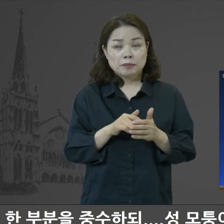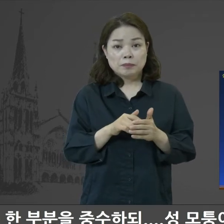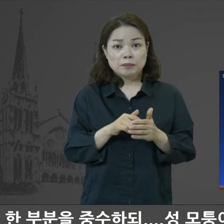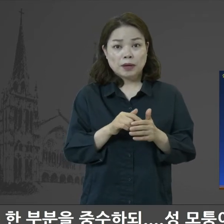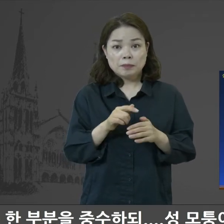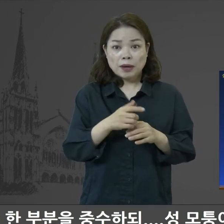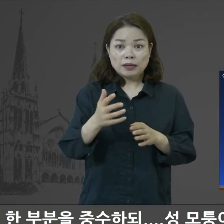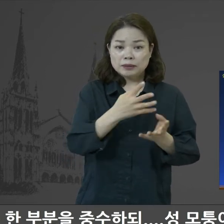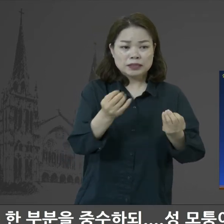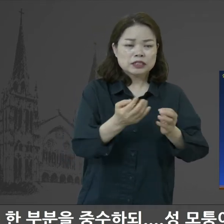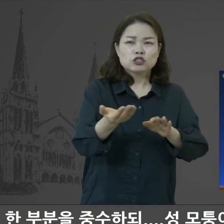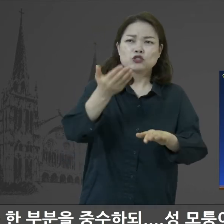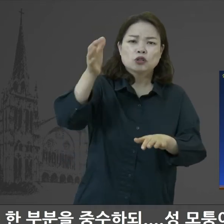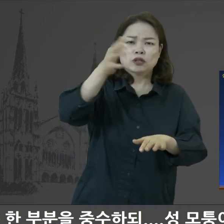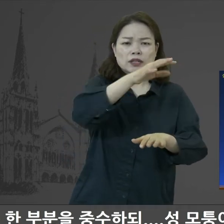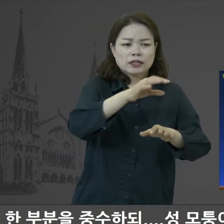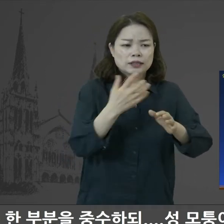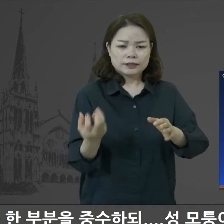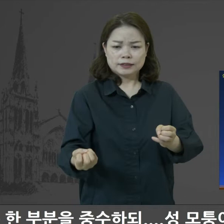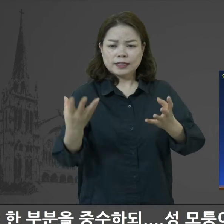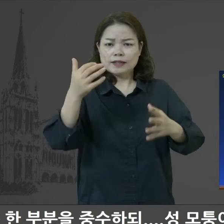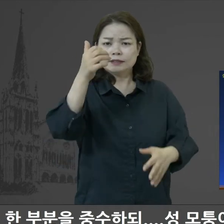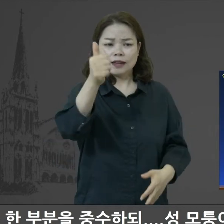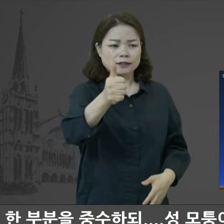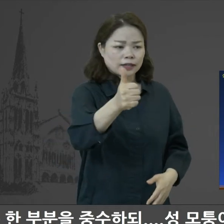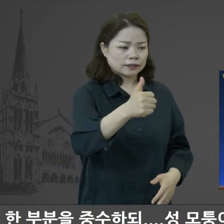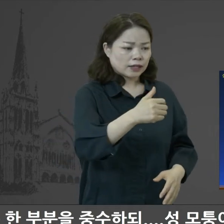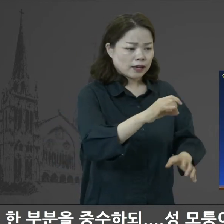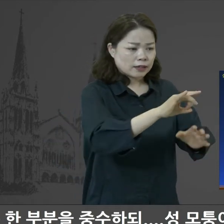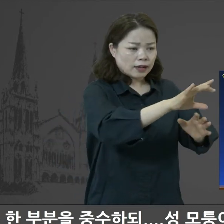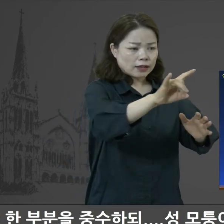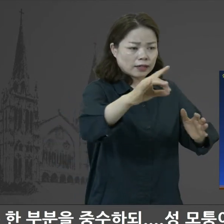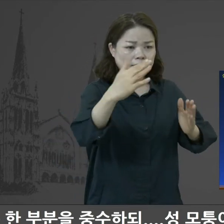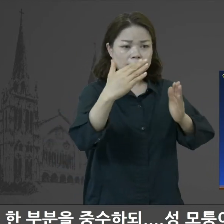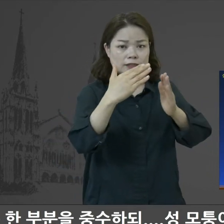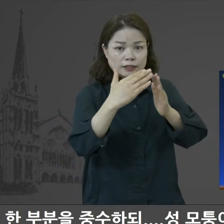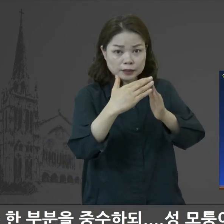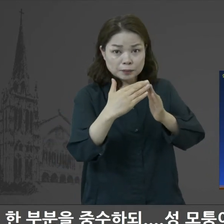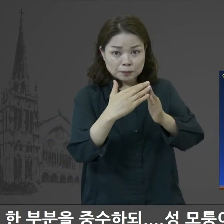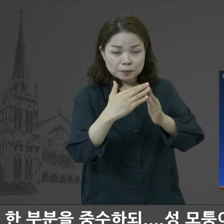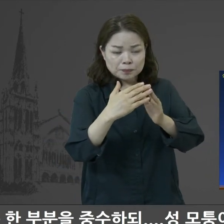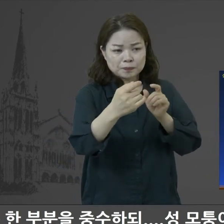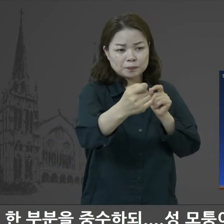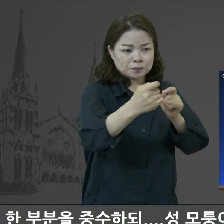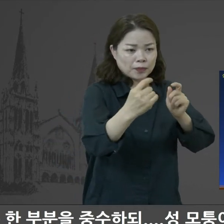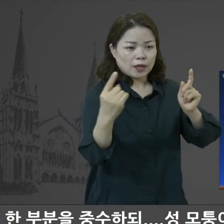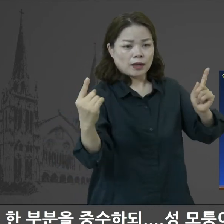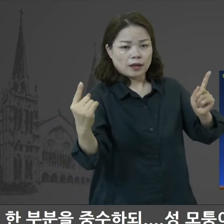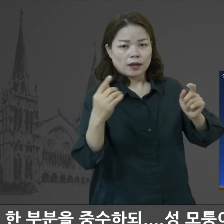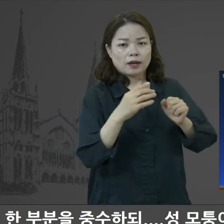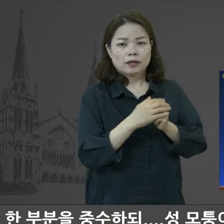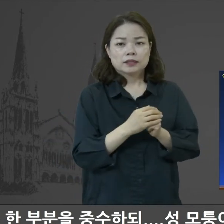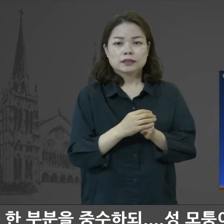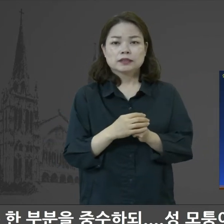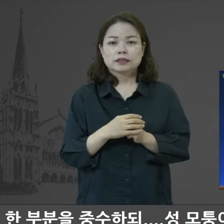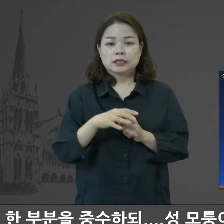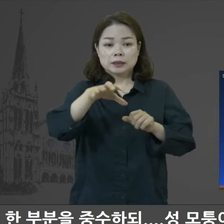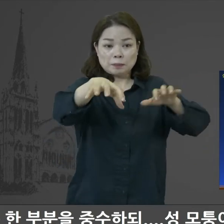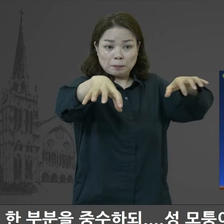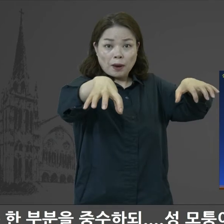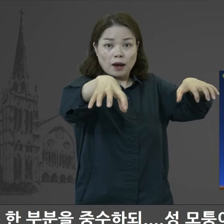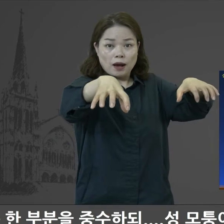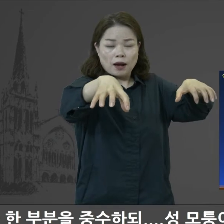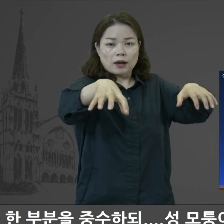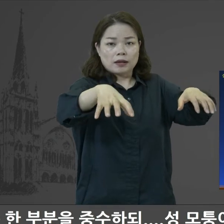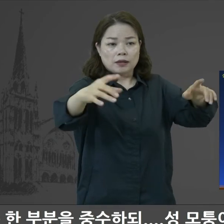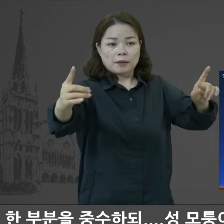위로부터는 제사장들이 각각 자기 집과 마주대한 부분을 중수하였고, 29절에도 자기 집과